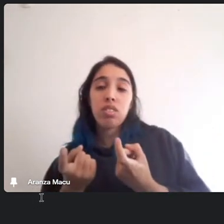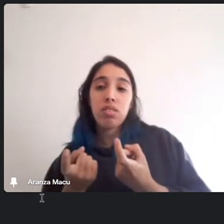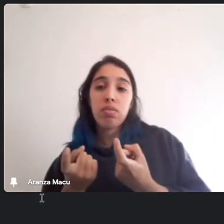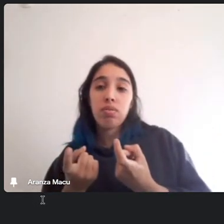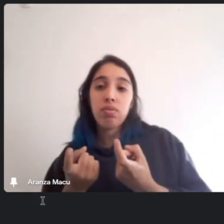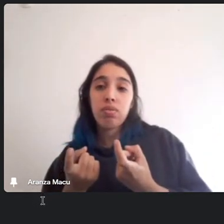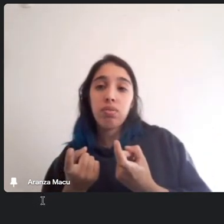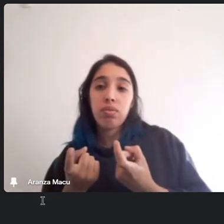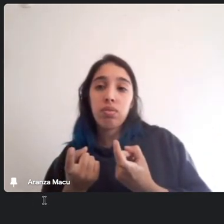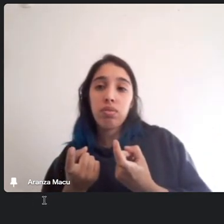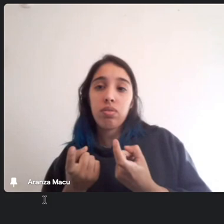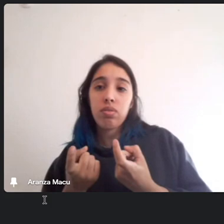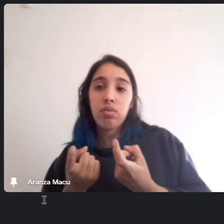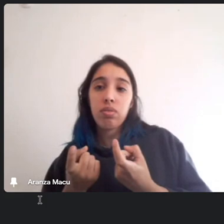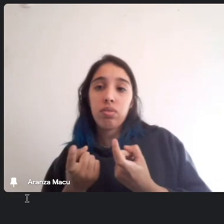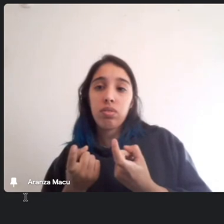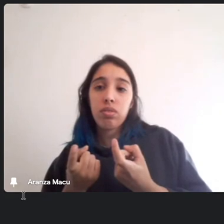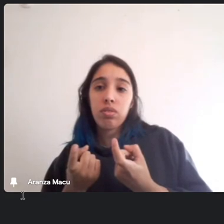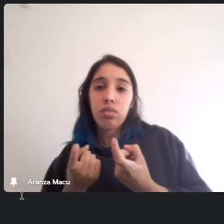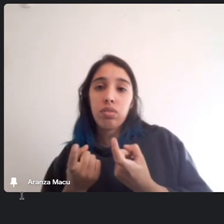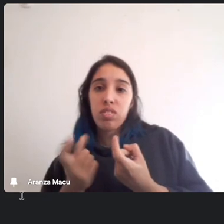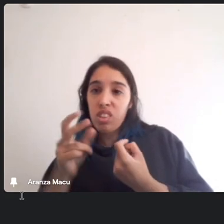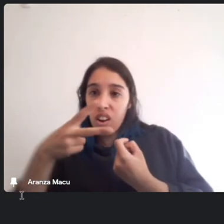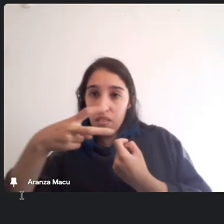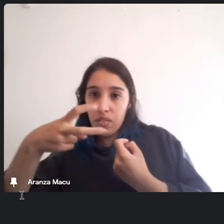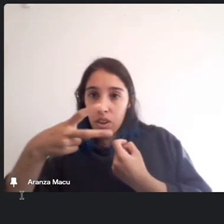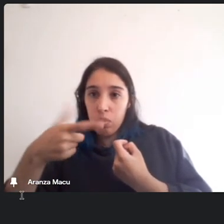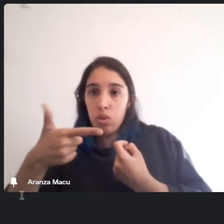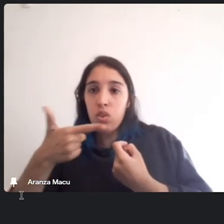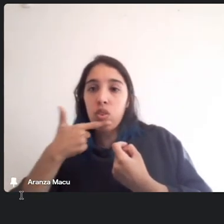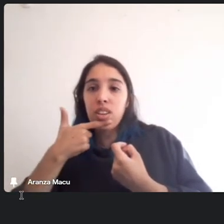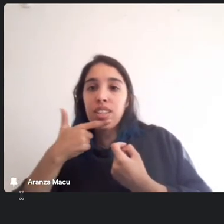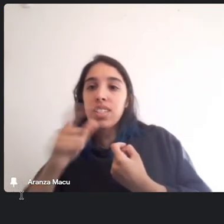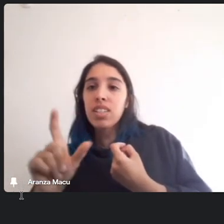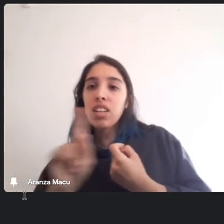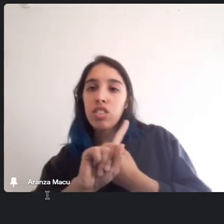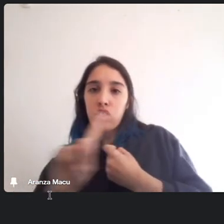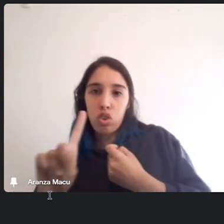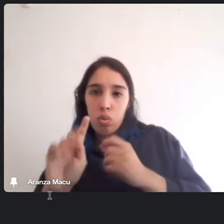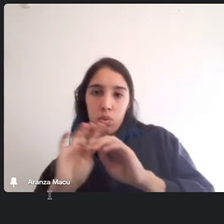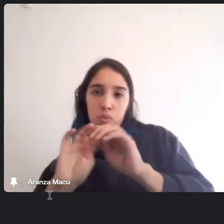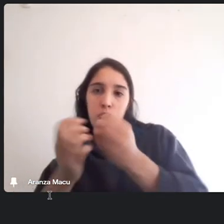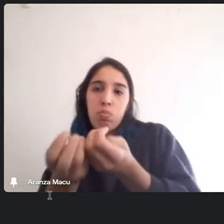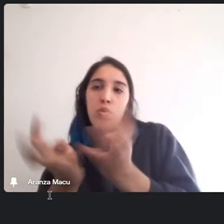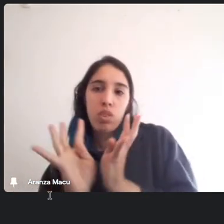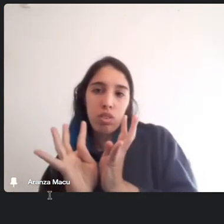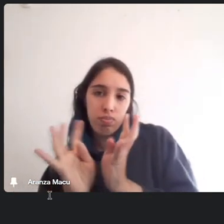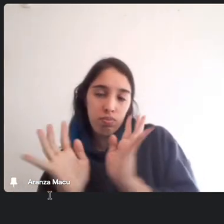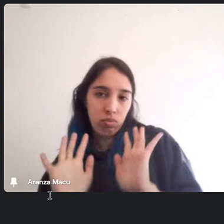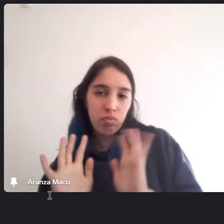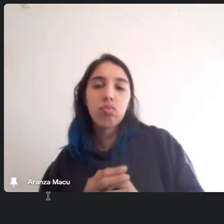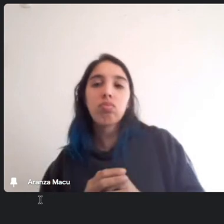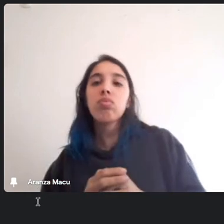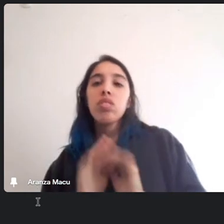No lleva ese, acá el verbo, porque estamos hablando del plural. Los y las docentes necesitan...